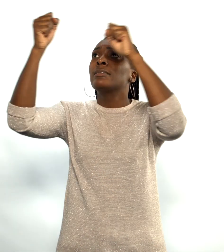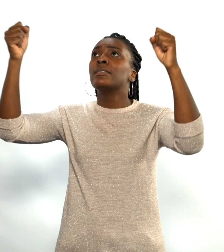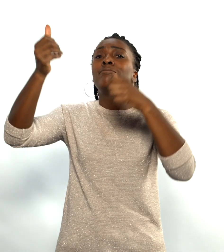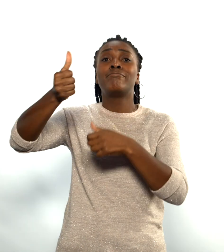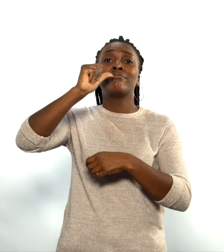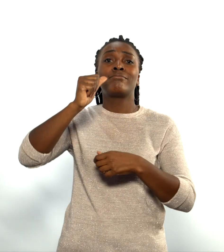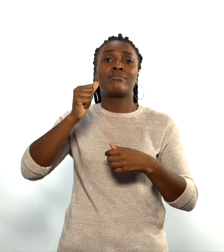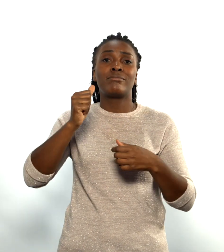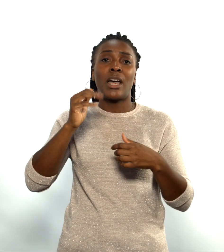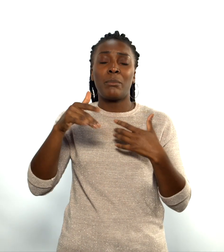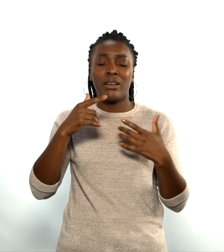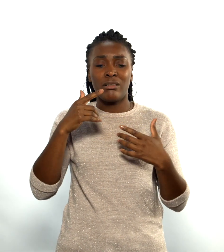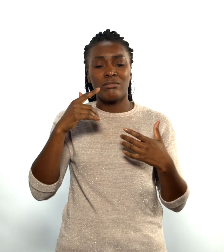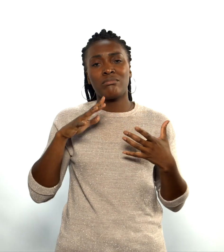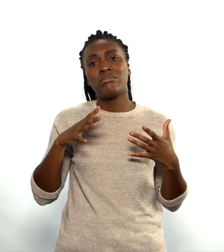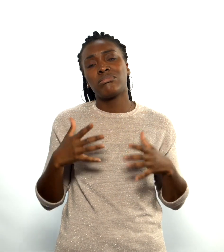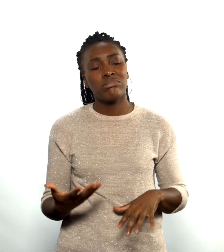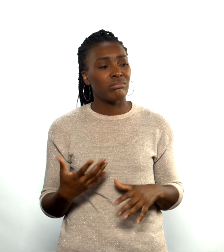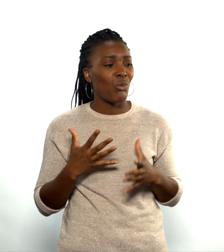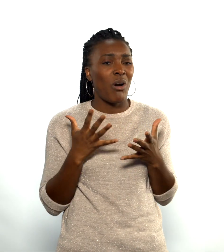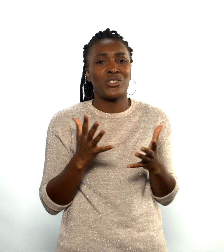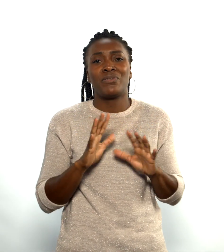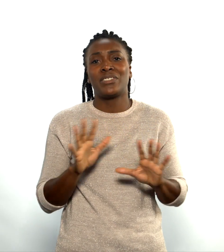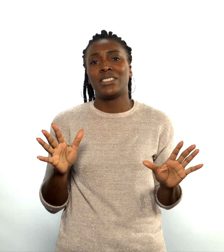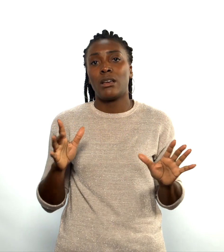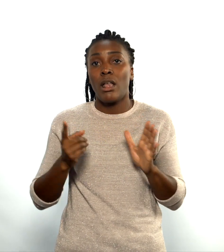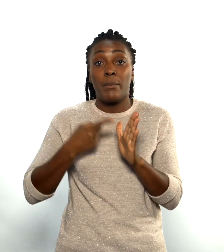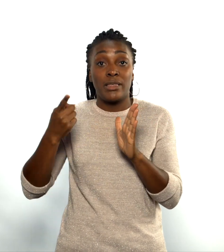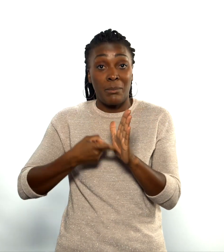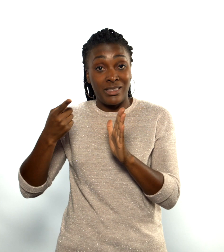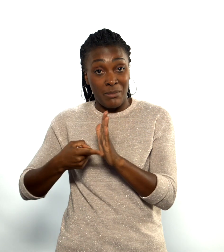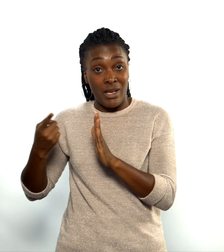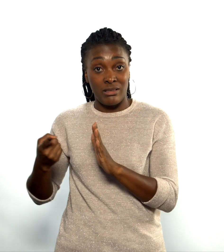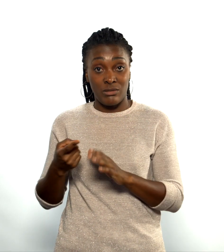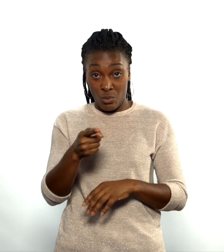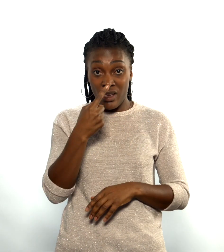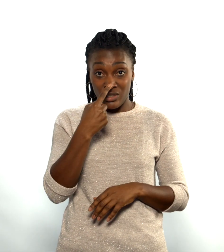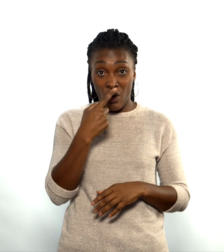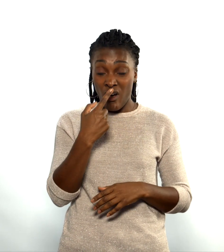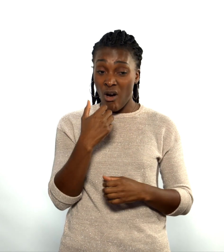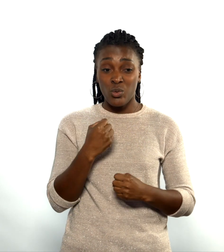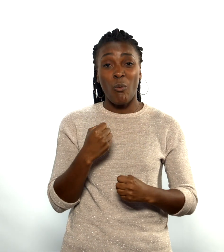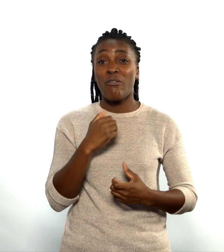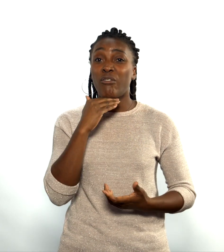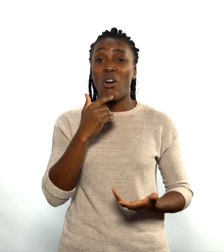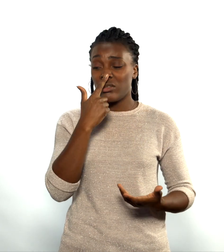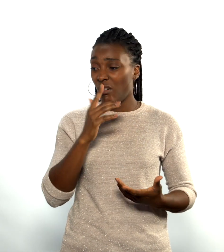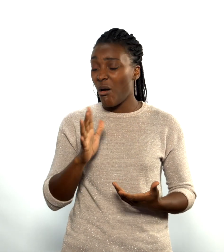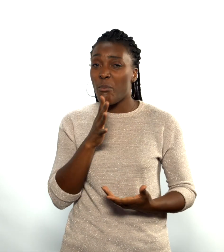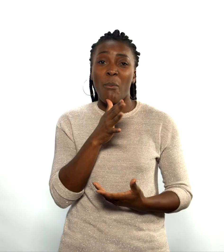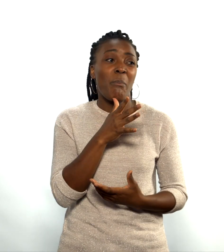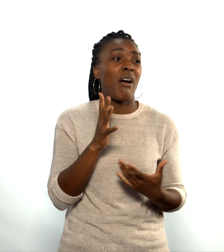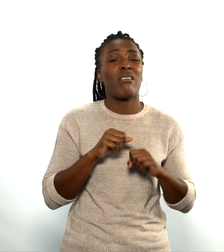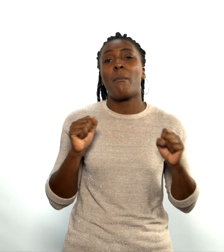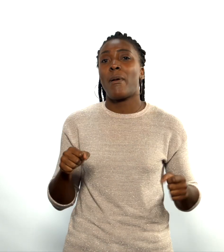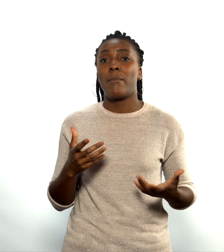craquer. Puis il se décourage et c'est un cercle vicieux. Tu peux penser que c'est plus fort que toi. La bataille a lieu